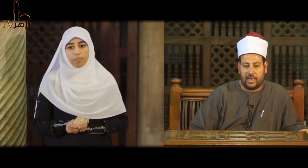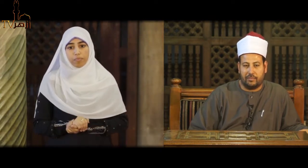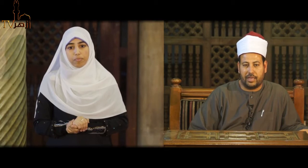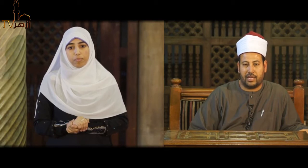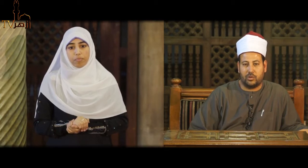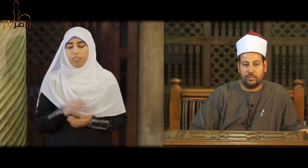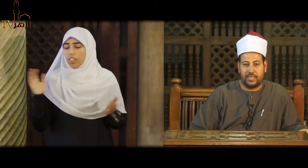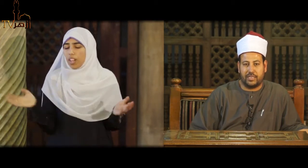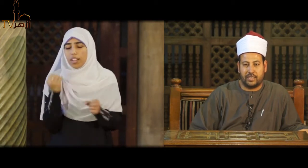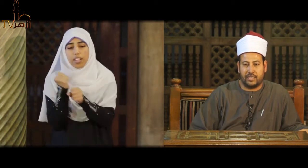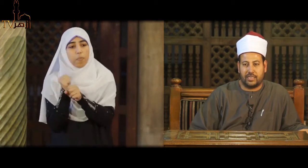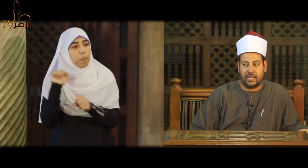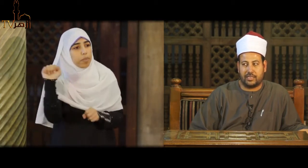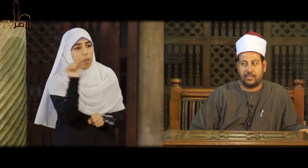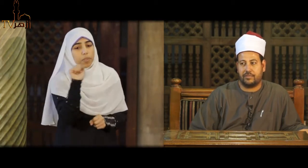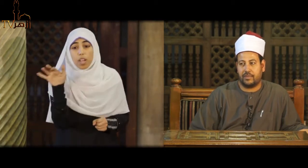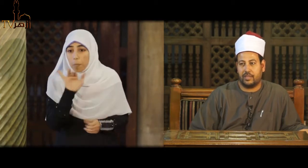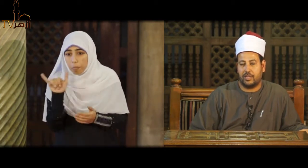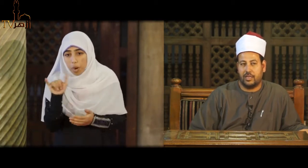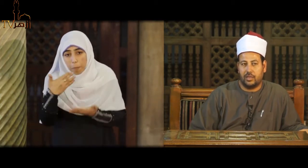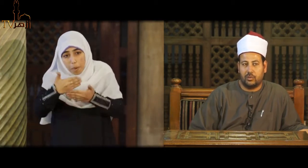إنما الأعمال بالنيات،